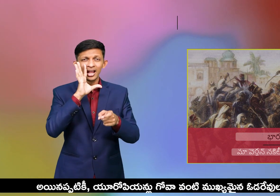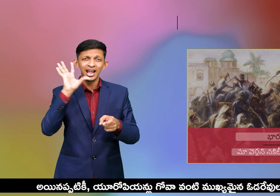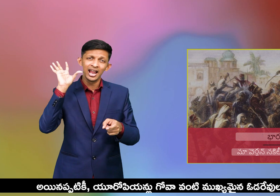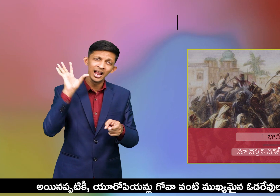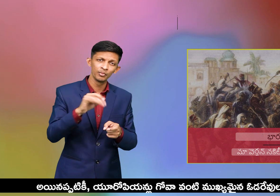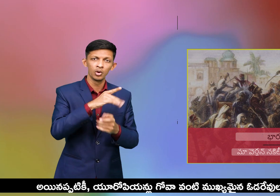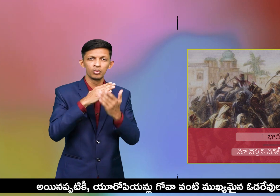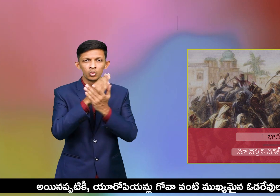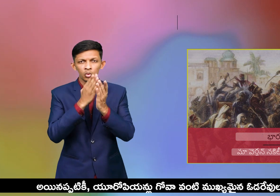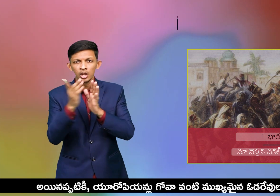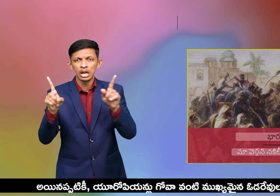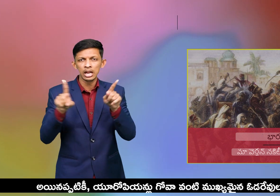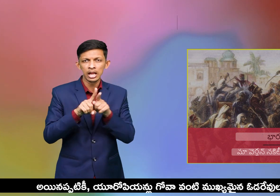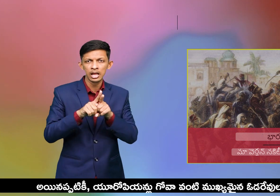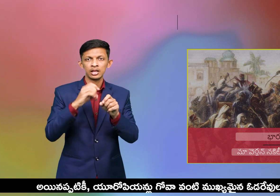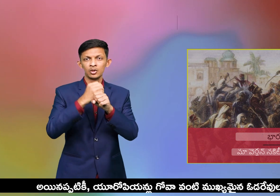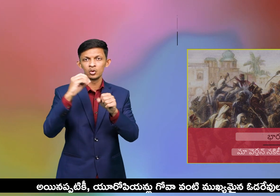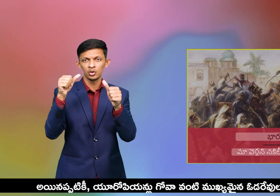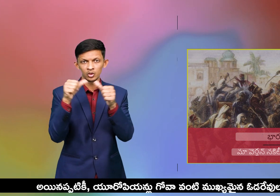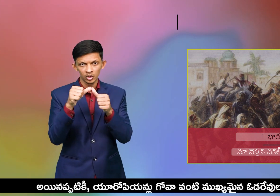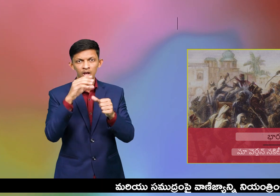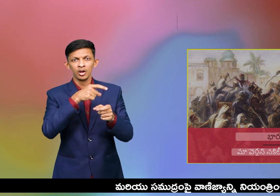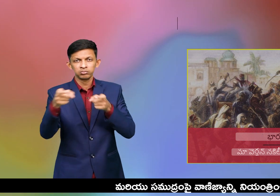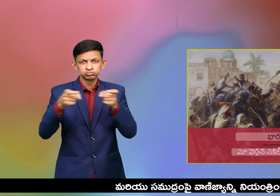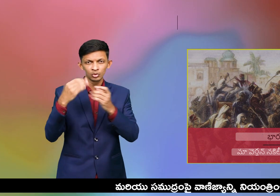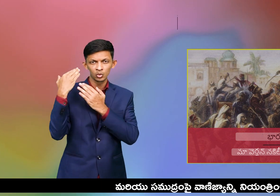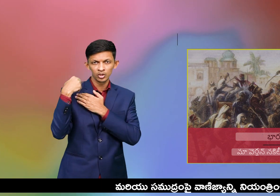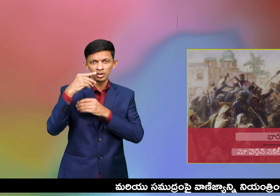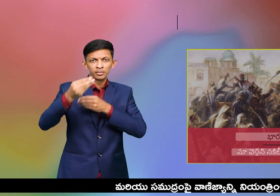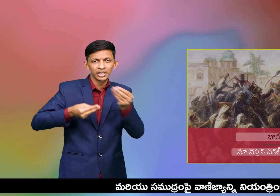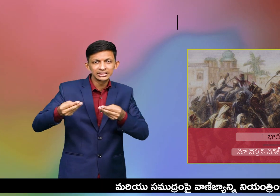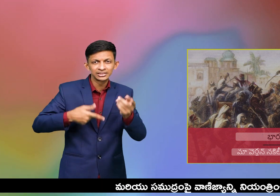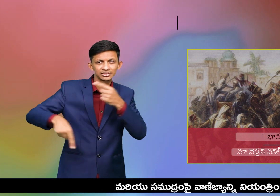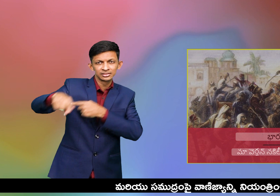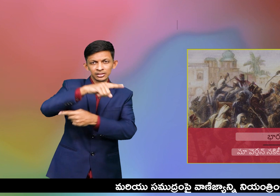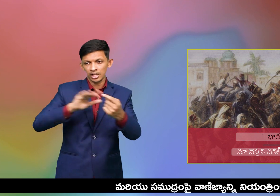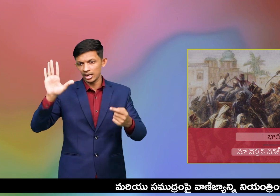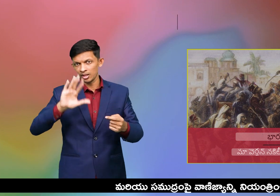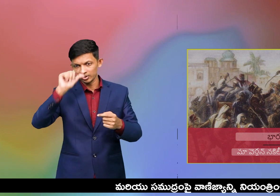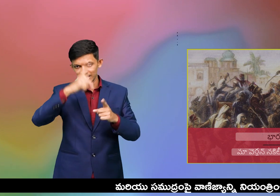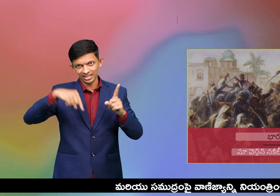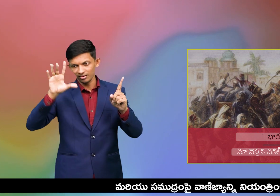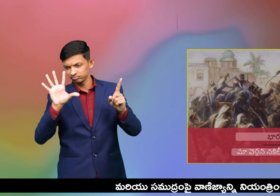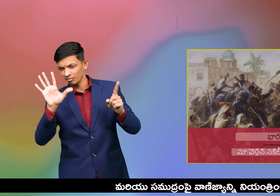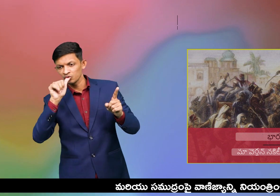ముఖ్యమైన ఓడరేవులను స్వాధీనం చేసుకున్నారు మరియు సముద్రంపై వాణిజ్యాన్ని నియంత్రించారు.